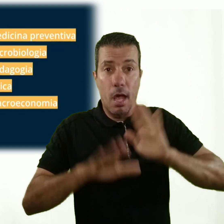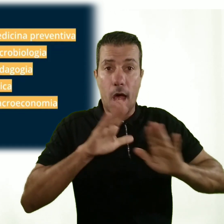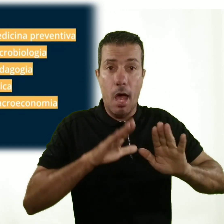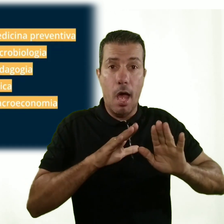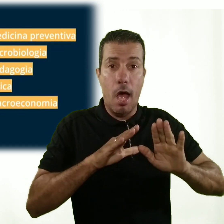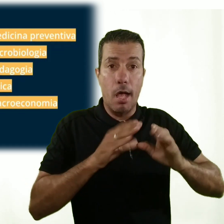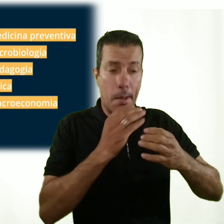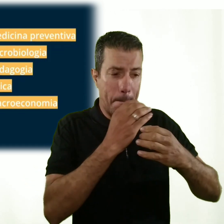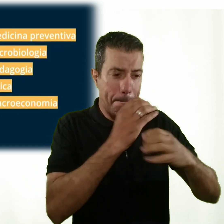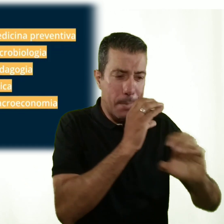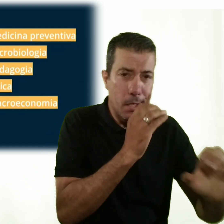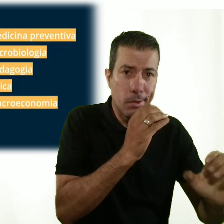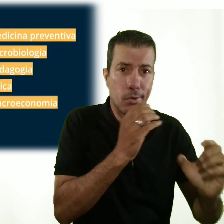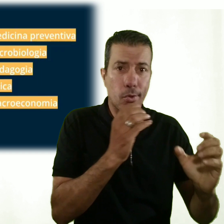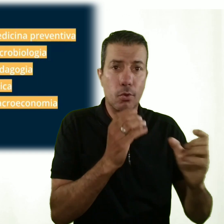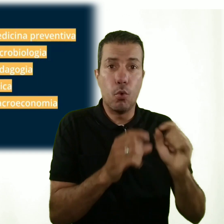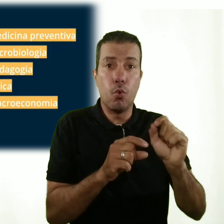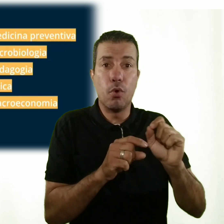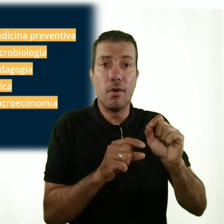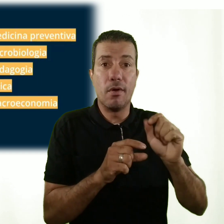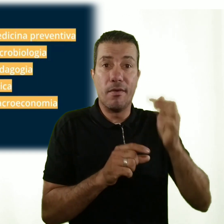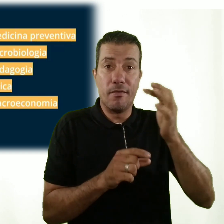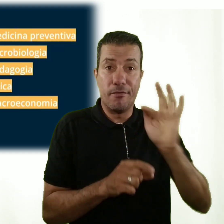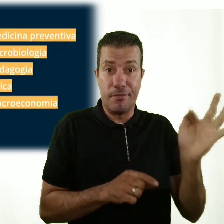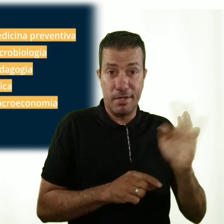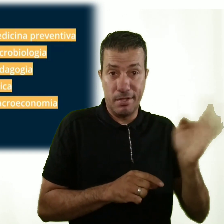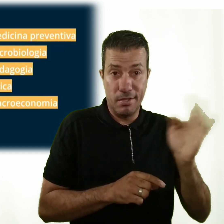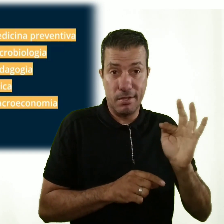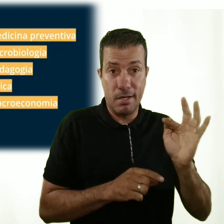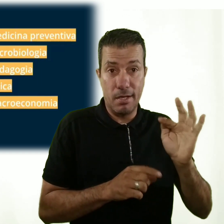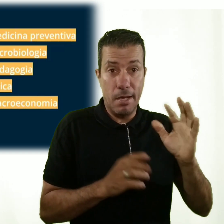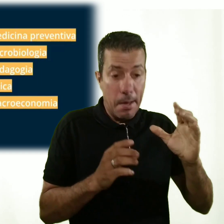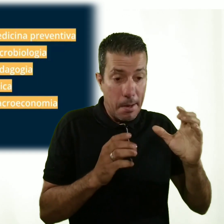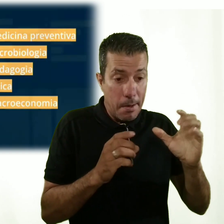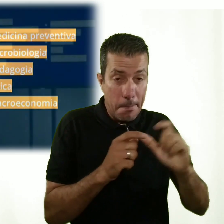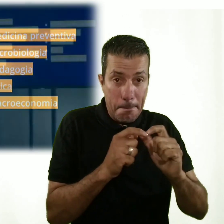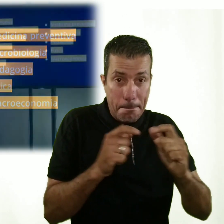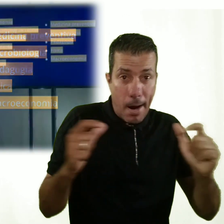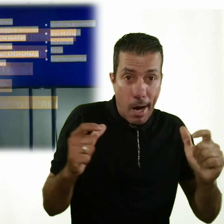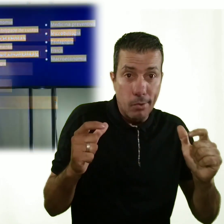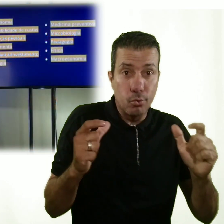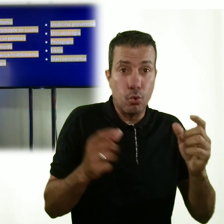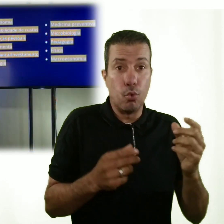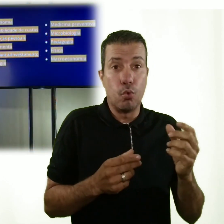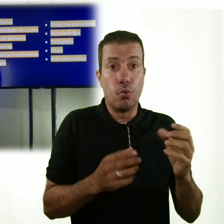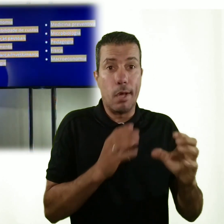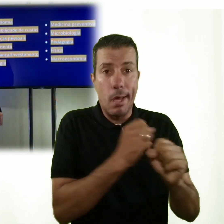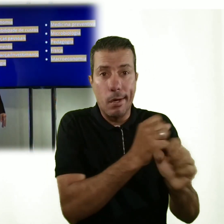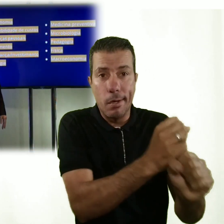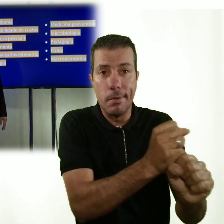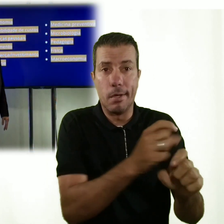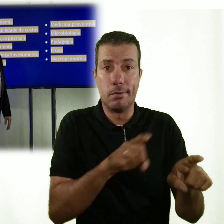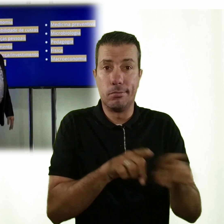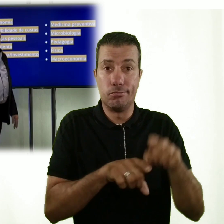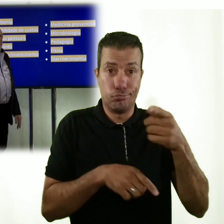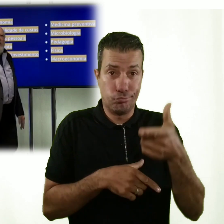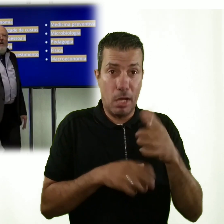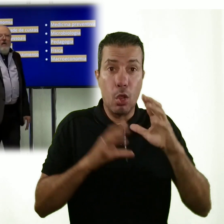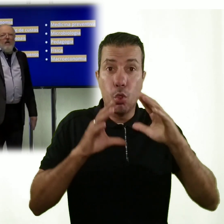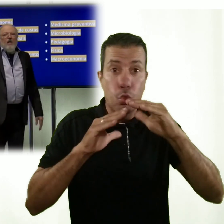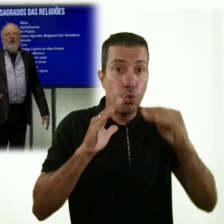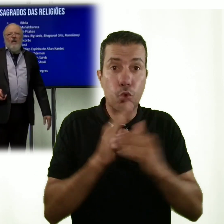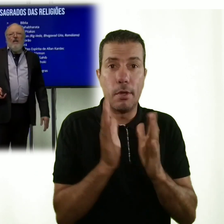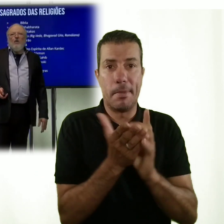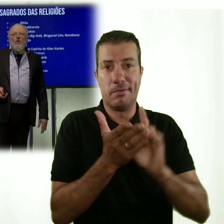microbiologia, pedagogia, física e macroeconomia. Tudo isso na Bíblia. Eu pergunto